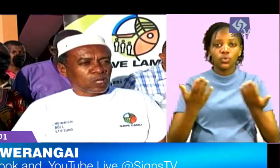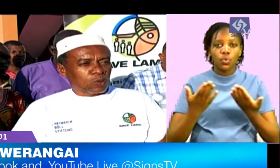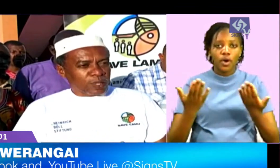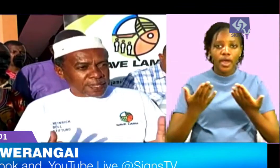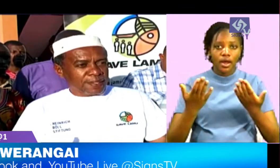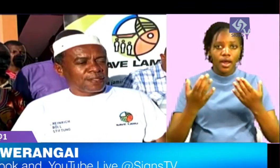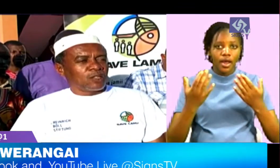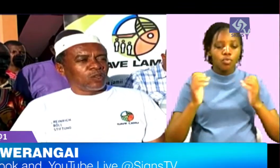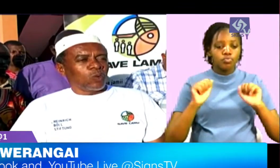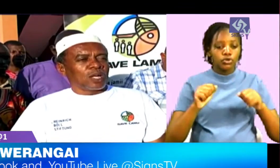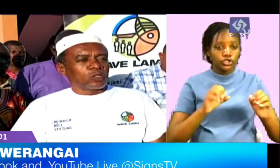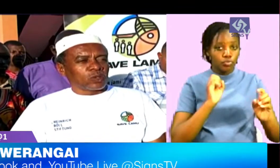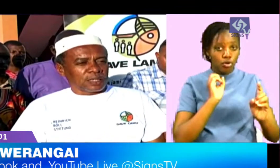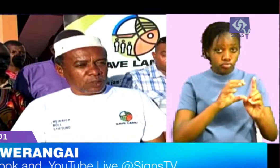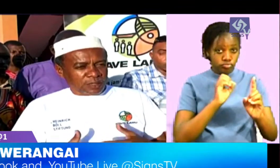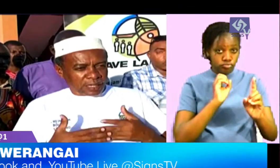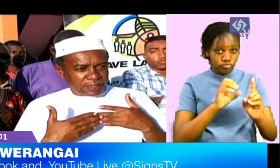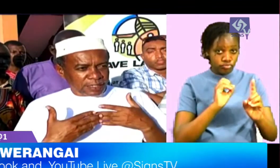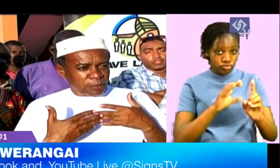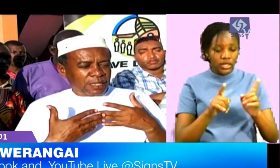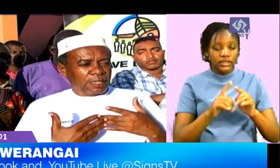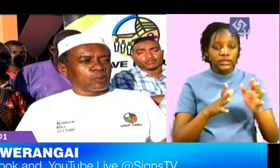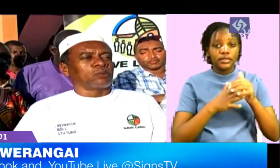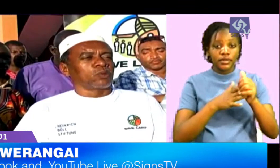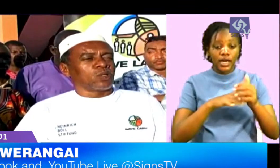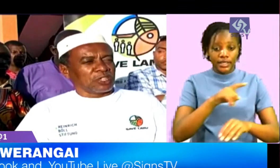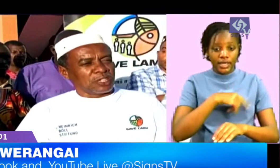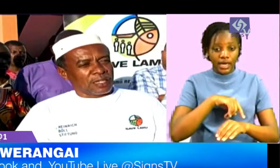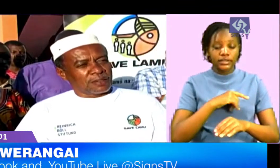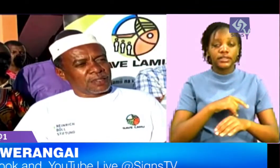na kuguide watu katika utekelezaji miradi muhimu kule mashinani.